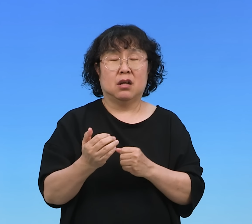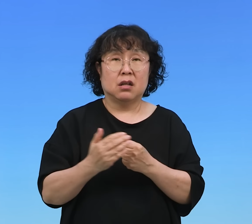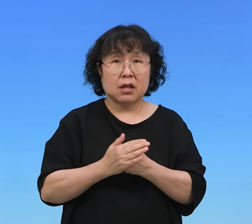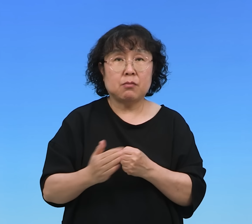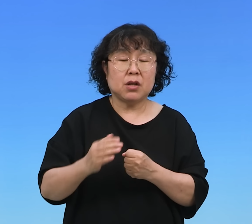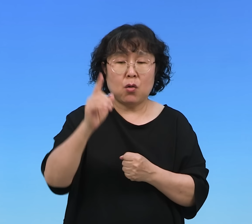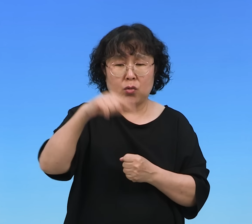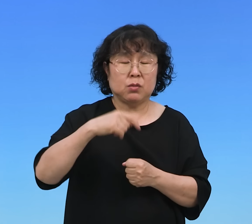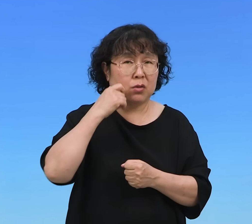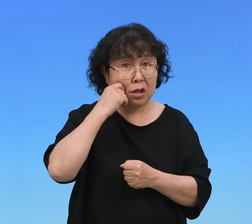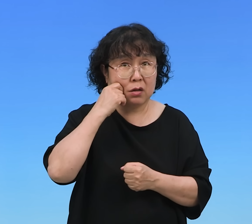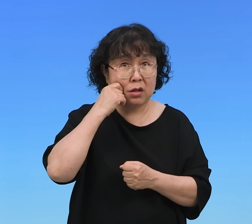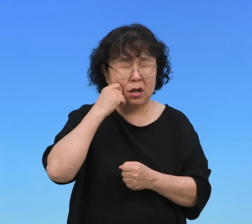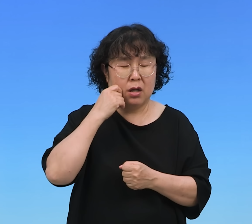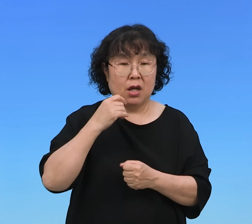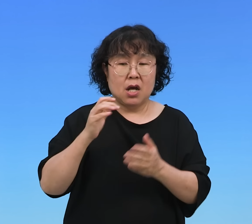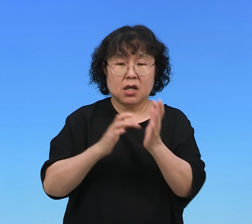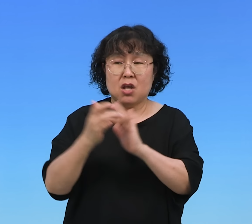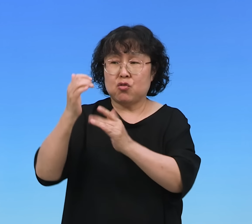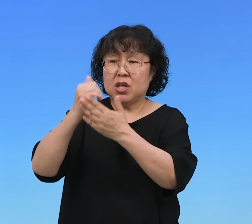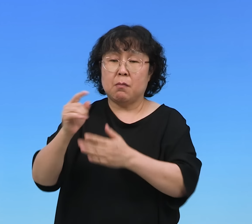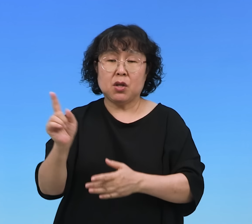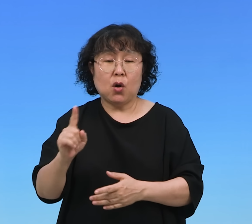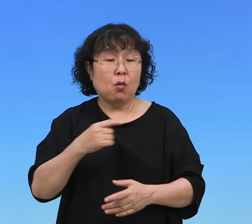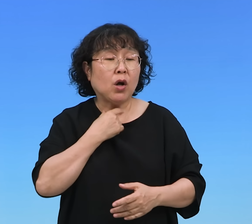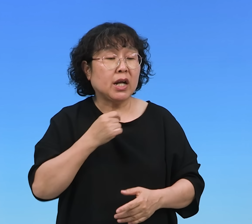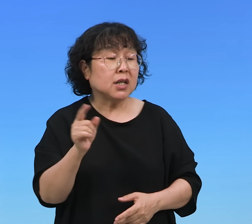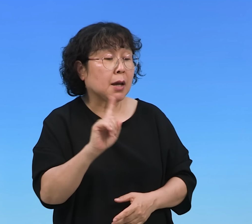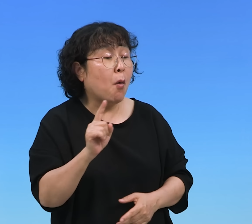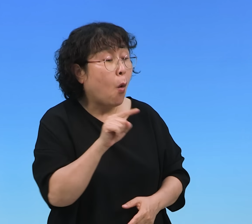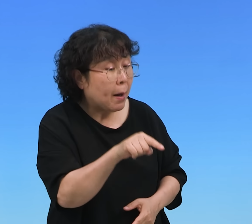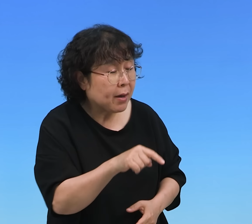없는데 뭐 해주랴? 쿡 찌르면 튀어나오는